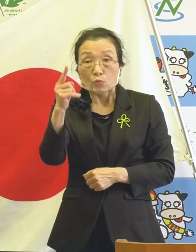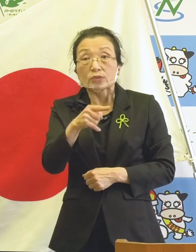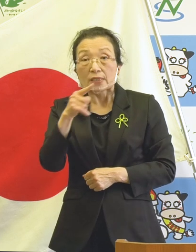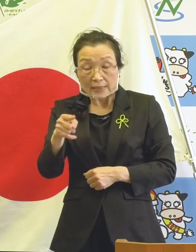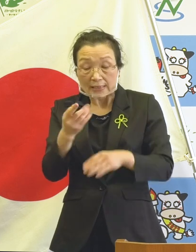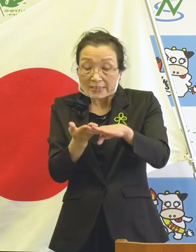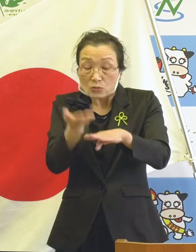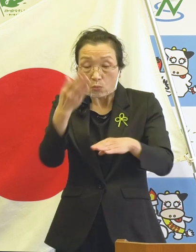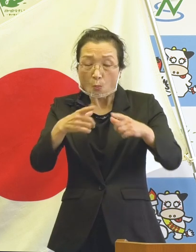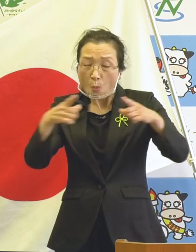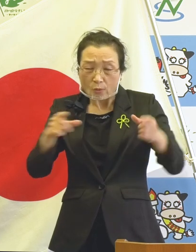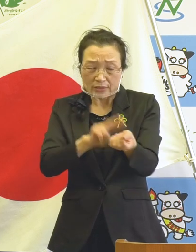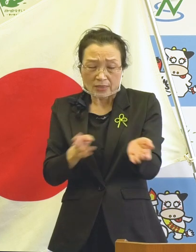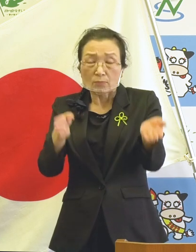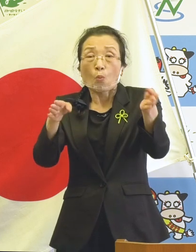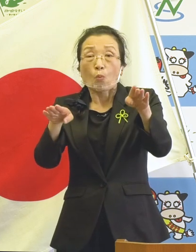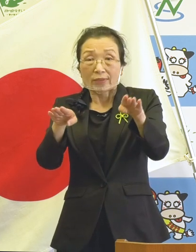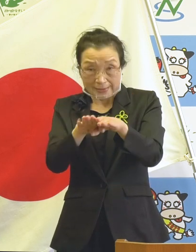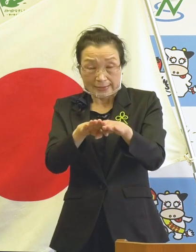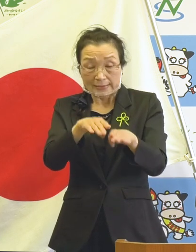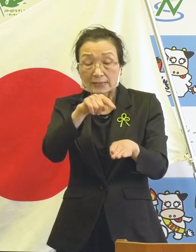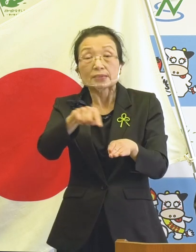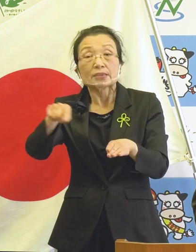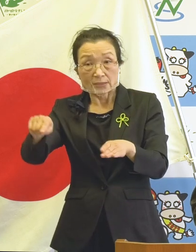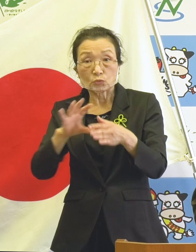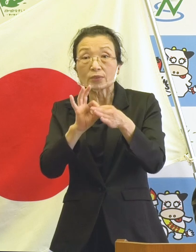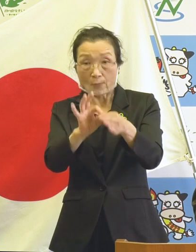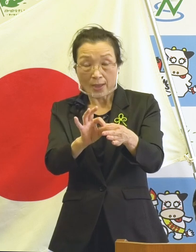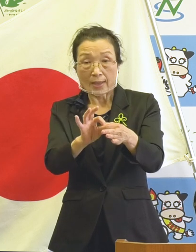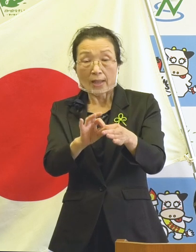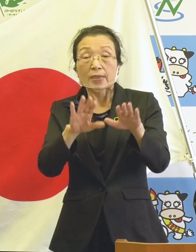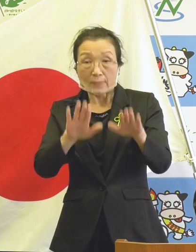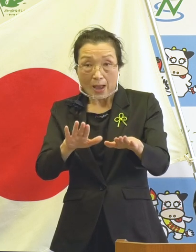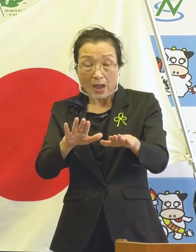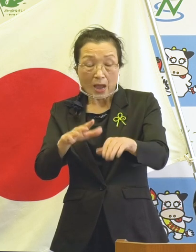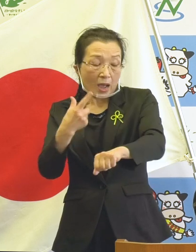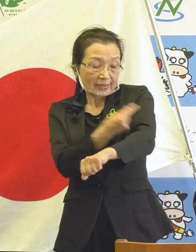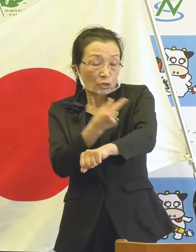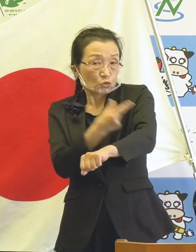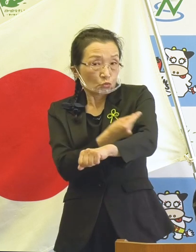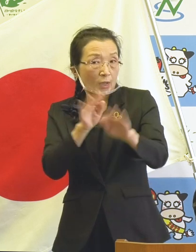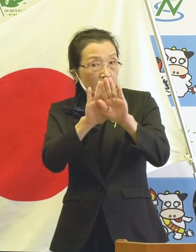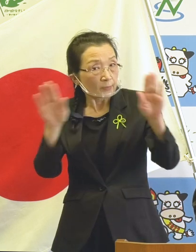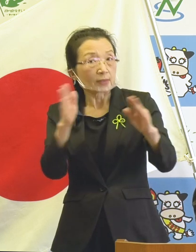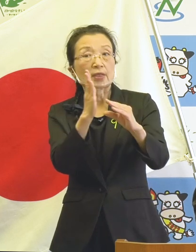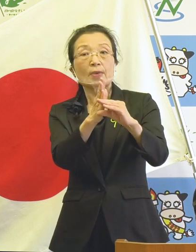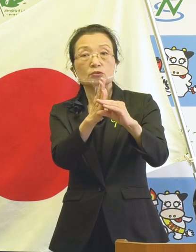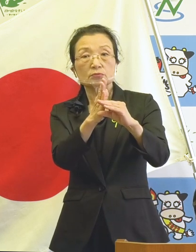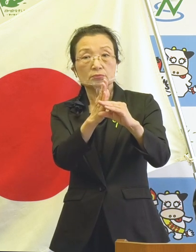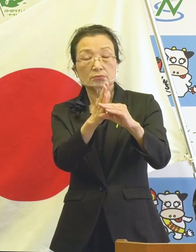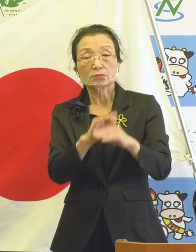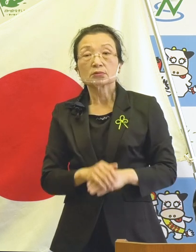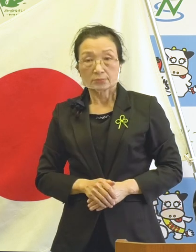上の従事者の方がいらっしゃる医療機関についてはすでに接種が始まっております。